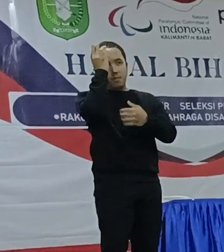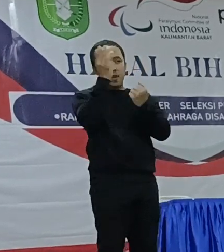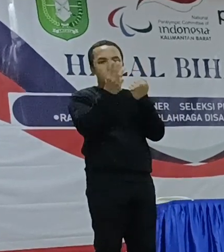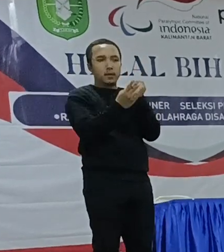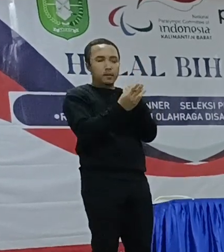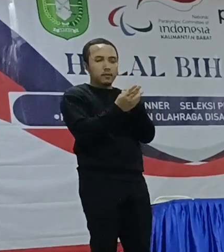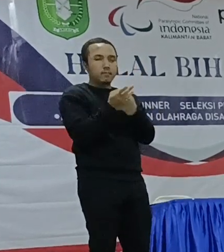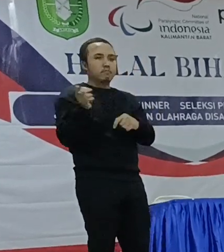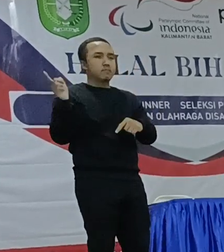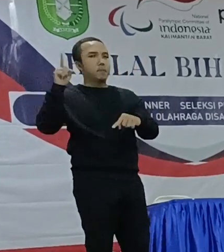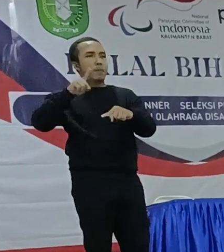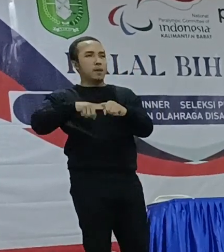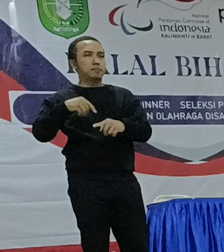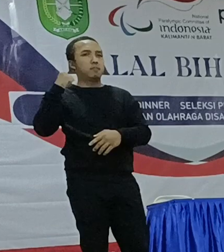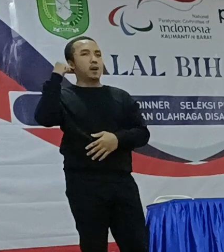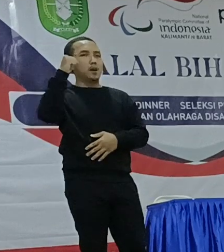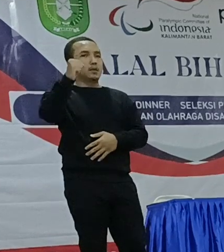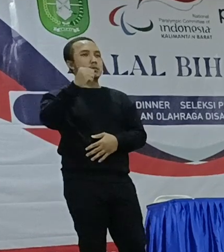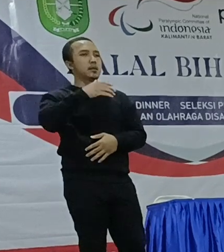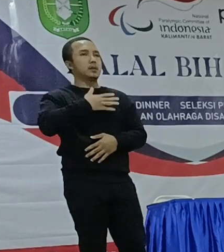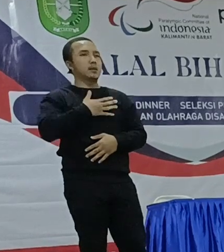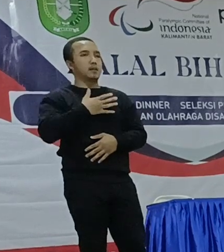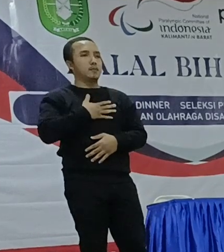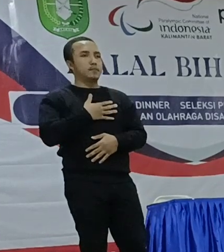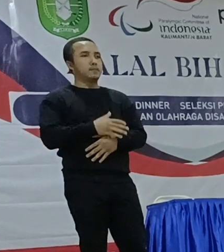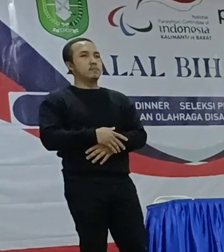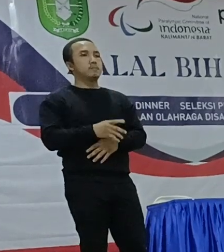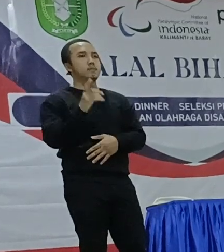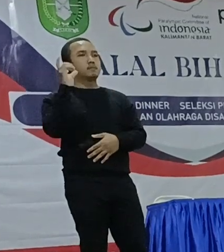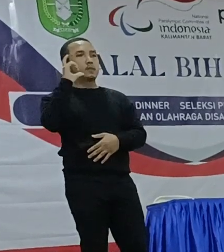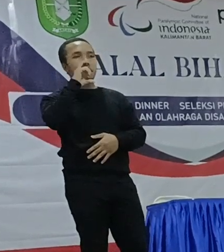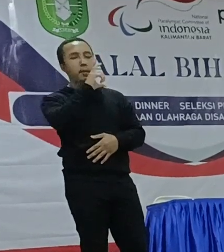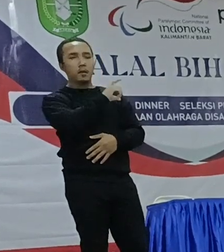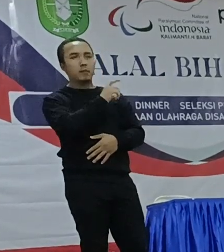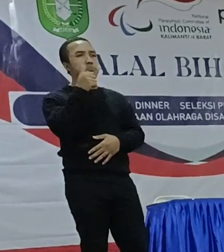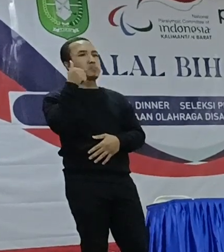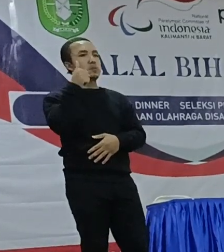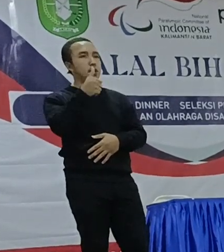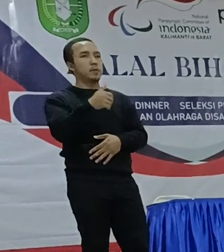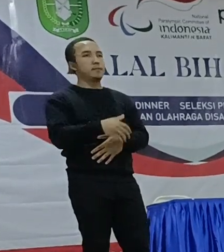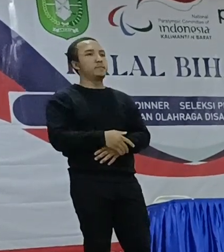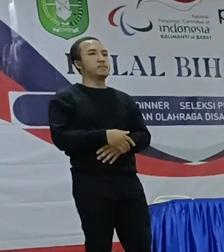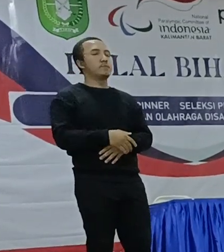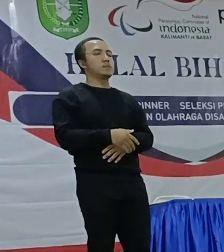lebih cepat dan lebih mencari uang yang lagi. Mudah-mudahan